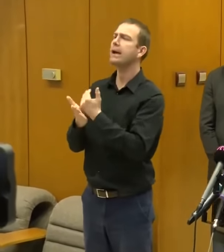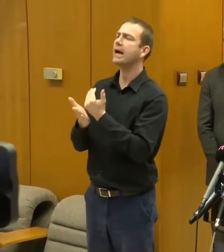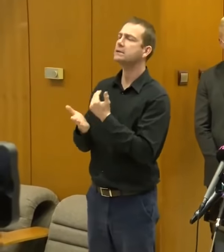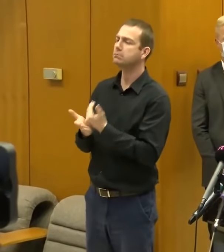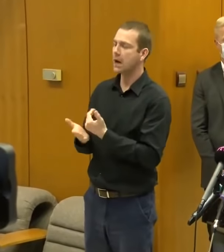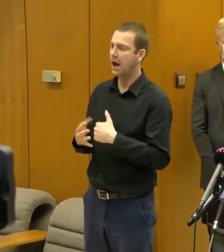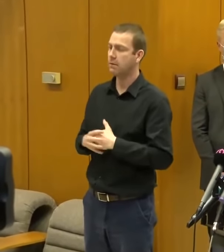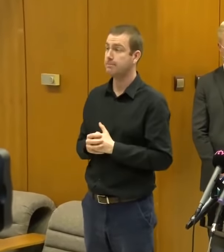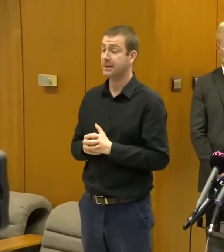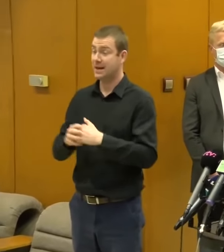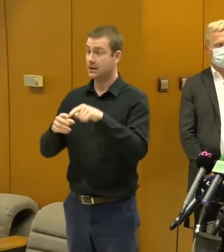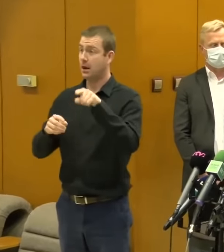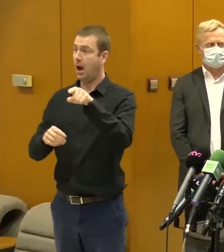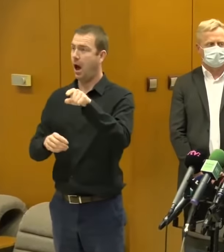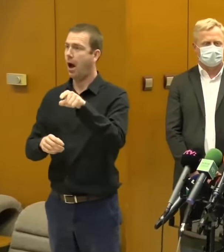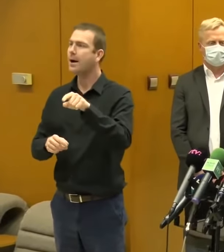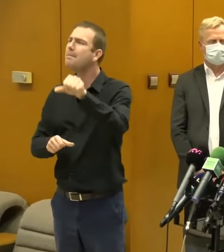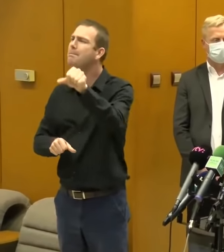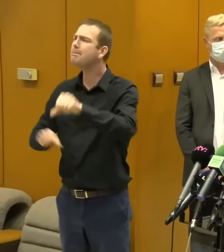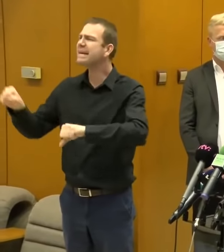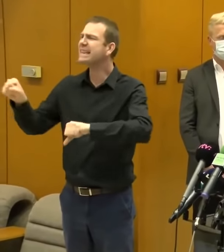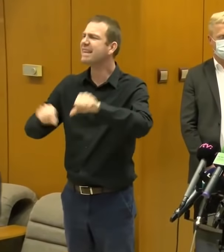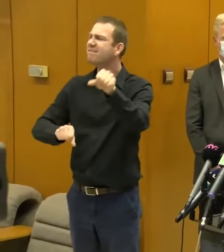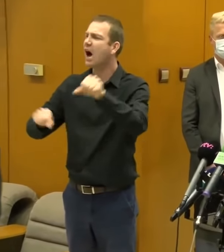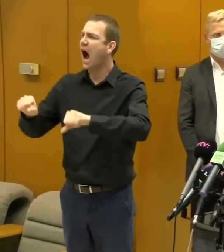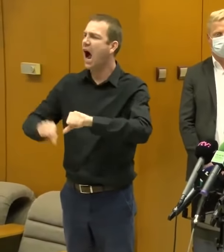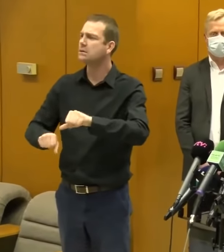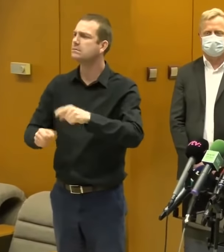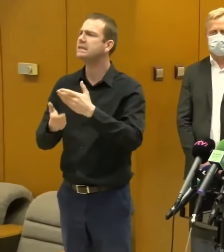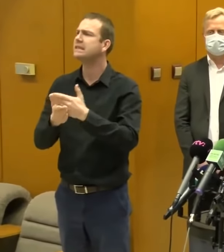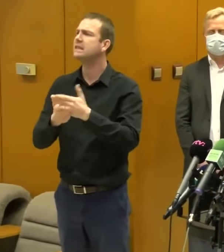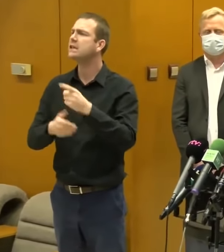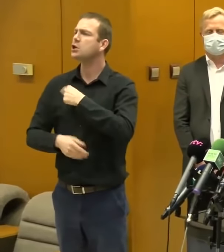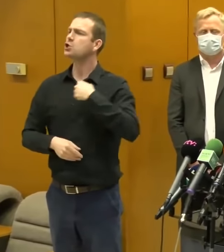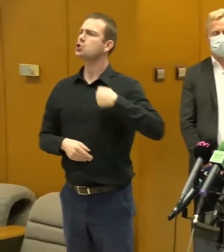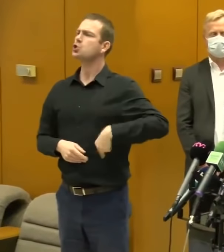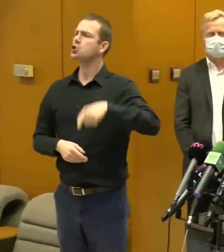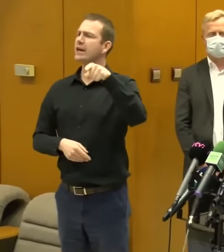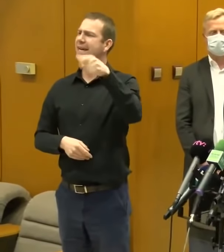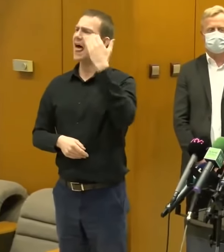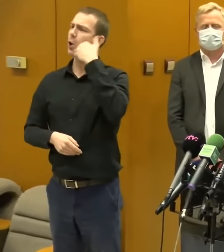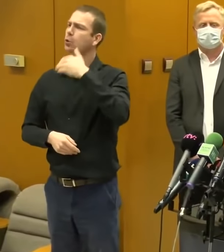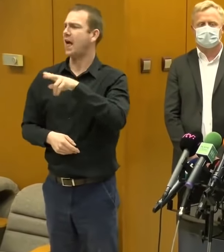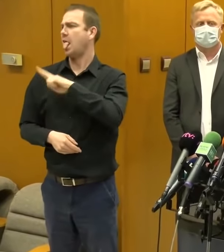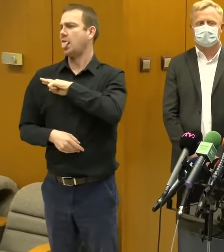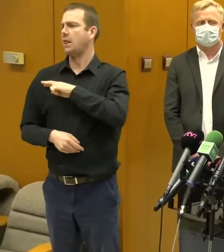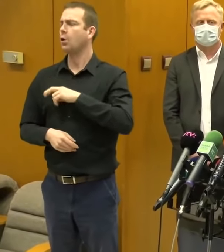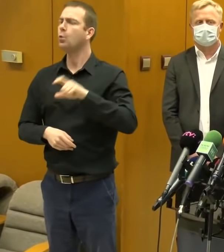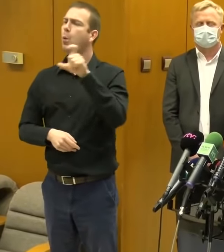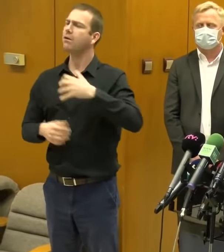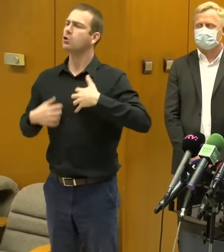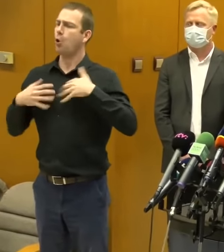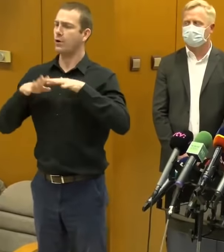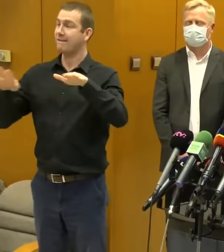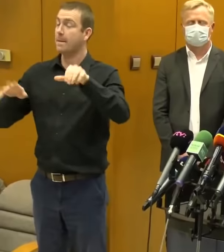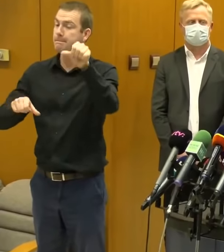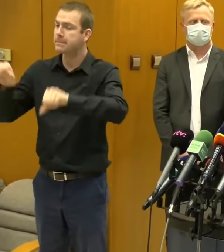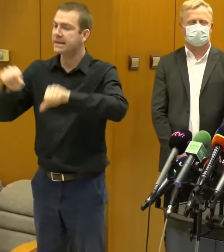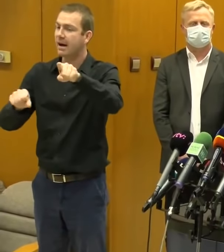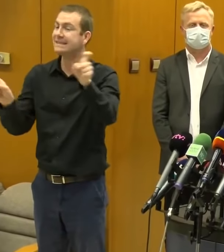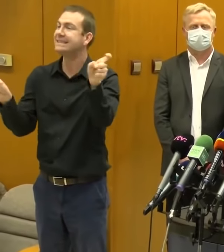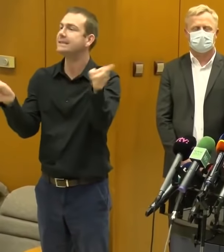analyzovali údaje z tých pitevných protokolov, ktoré boli od zosnulých v Číne, tak sa zistilo, že tá mortalita,